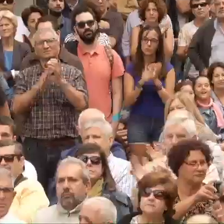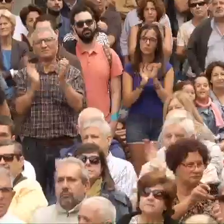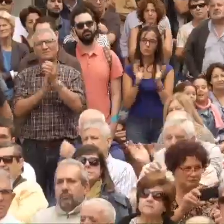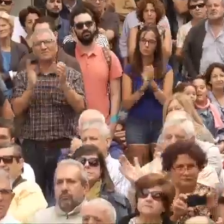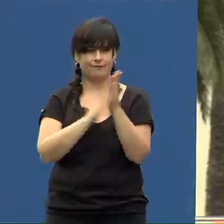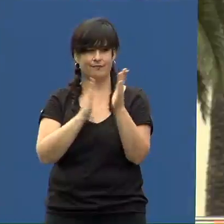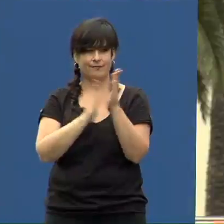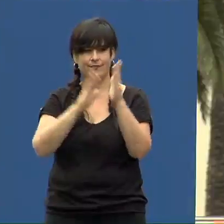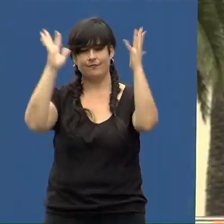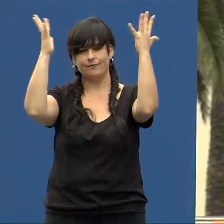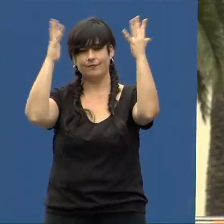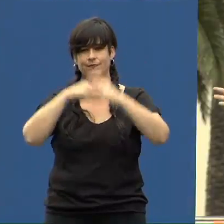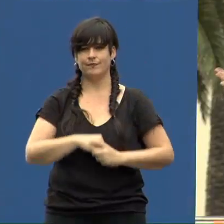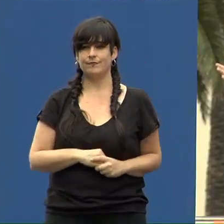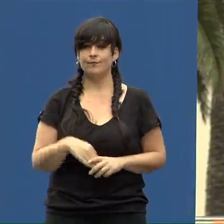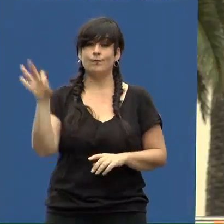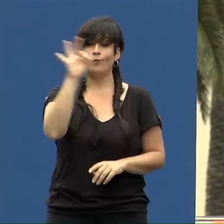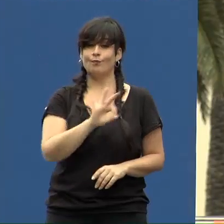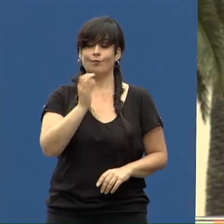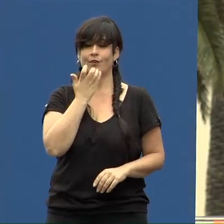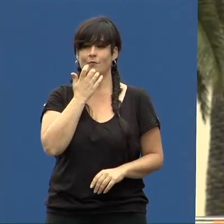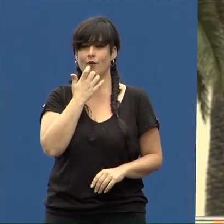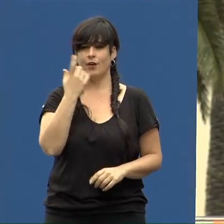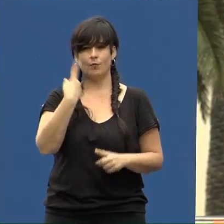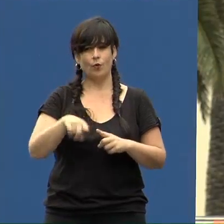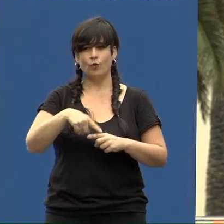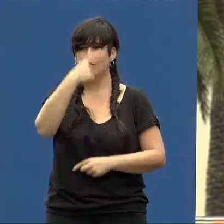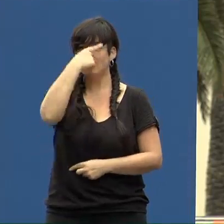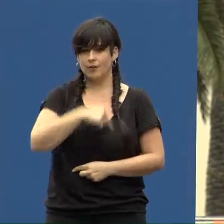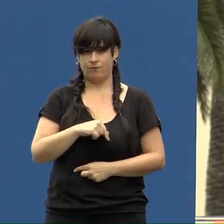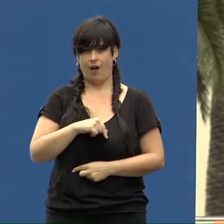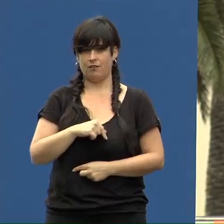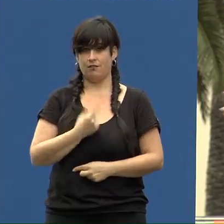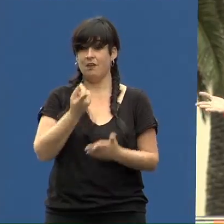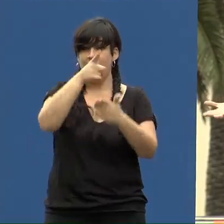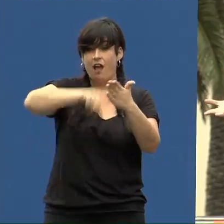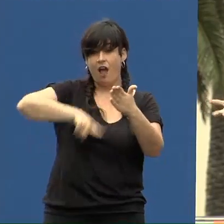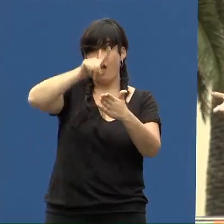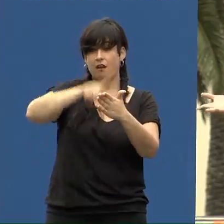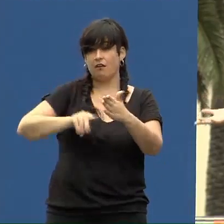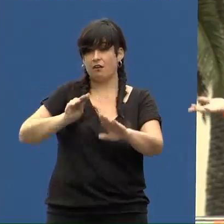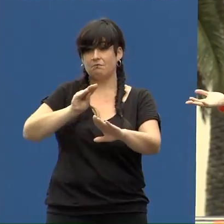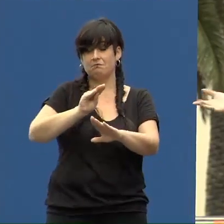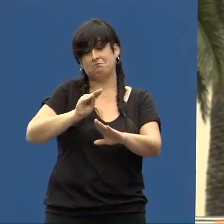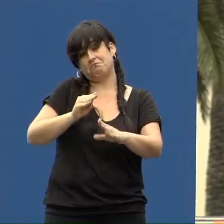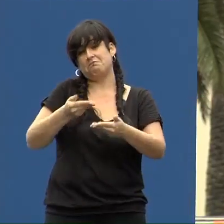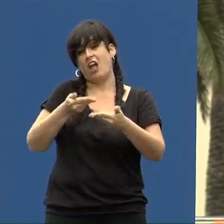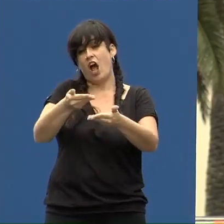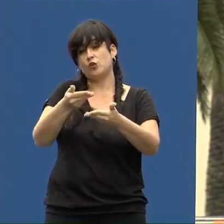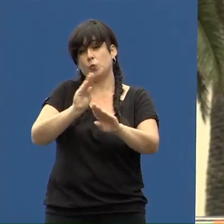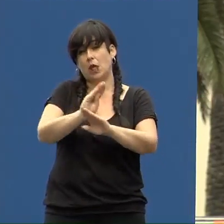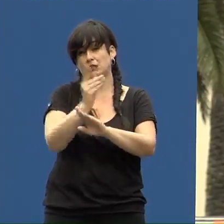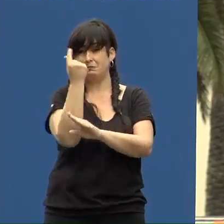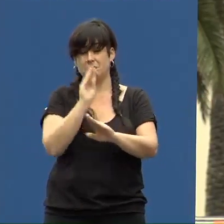O cuando amplías algo tan sencillo, amplías las ayudas al alquiler, porque de forma incomprensible antes en Barcelona